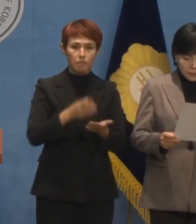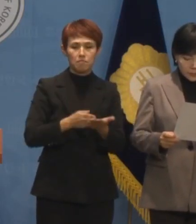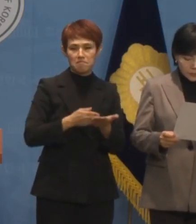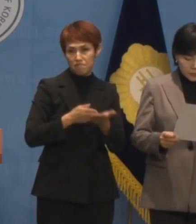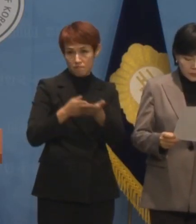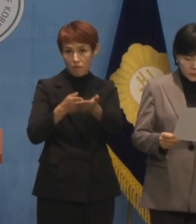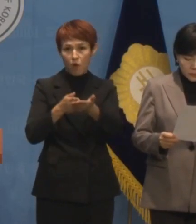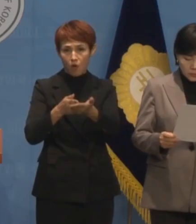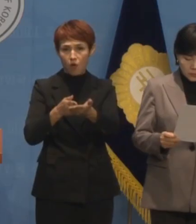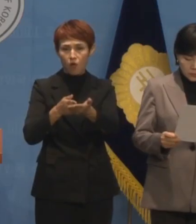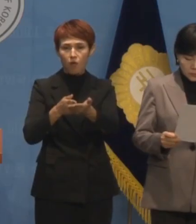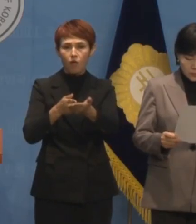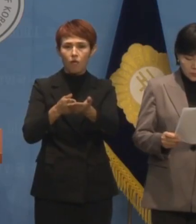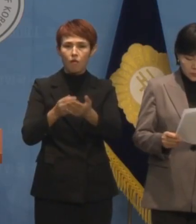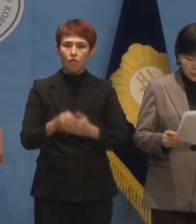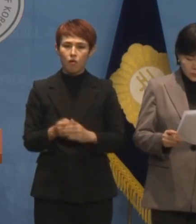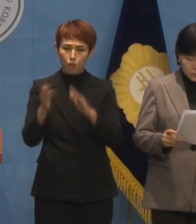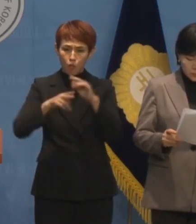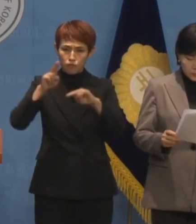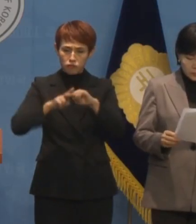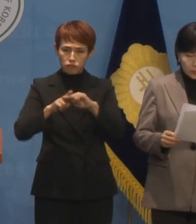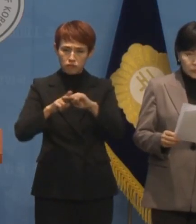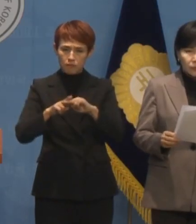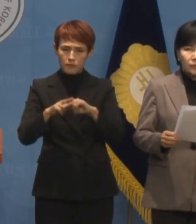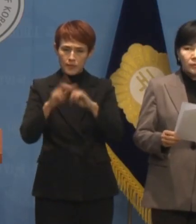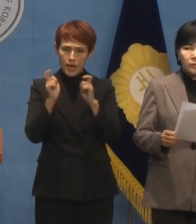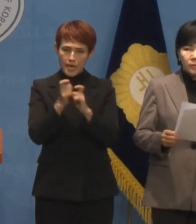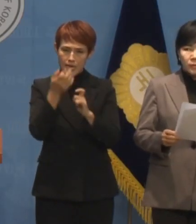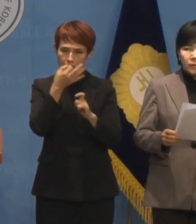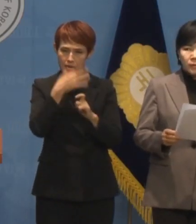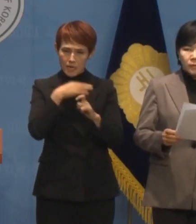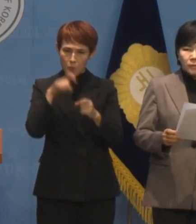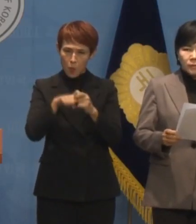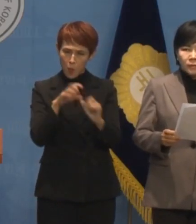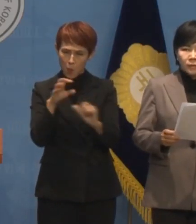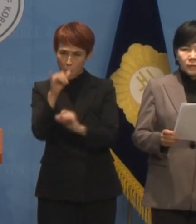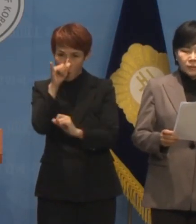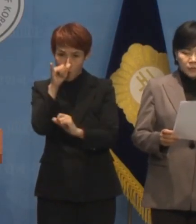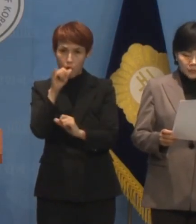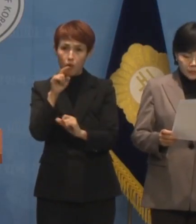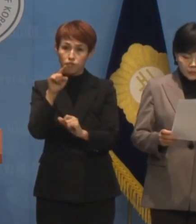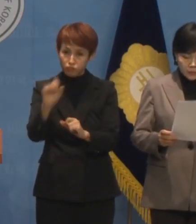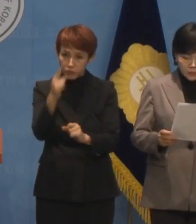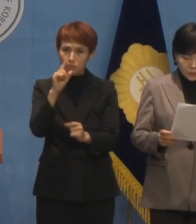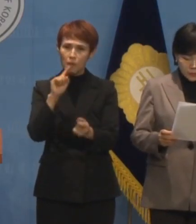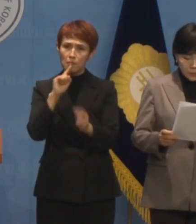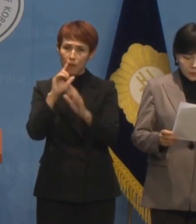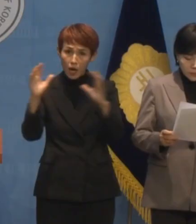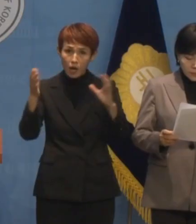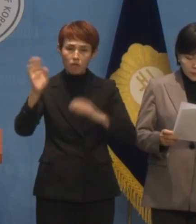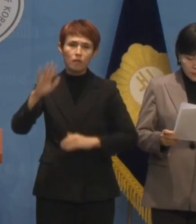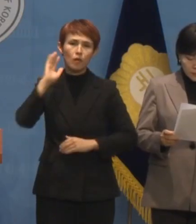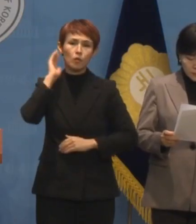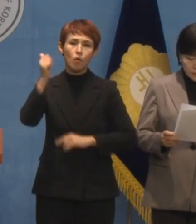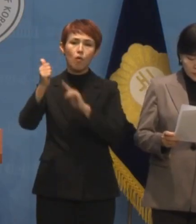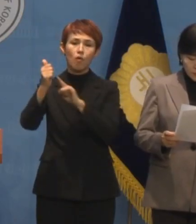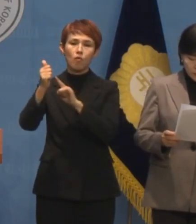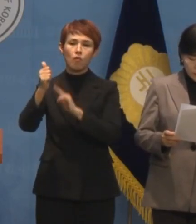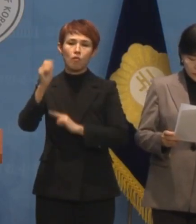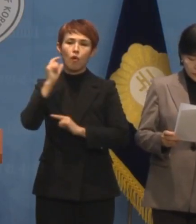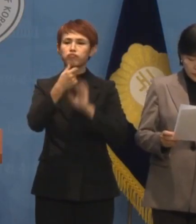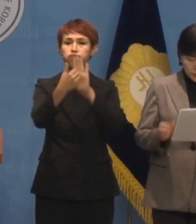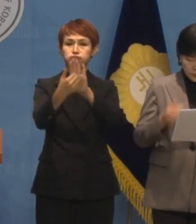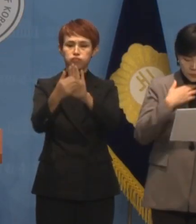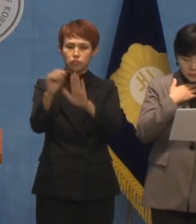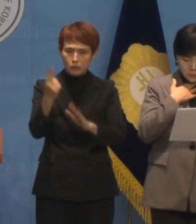한계, 이해 충돌 논란에도 불구하고 윤석열 대통령의 거부권 행사에 막혀 있습니다. 그런데 이제는